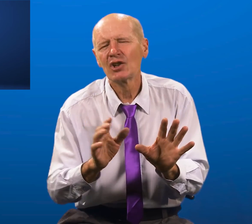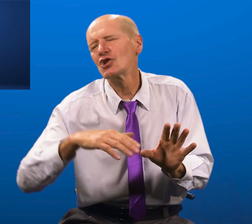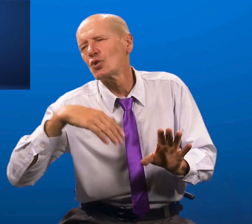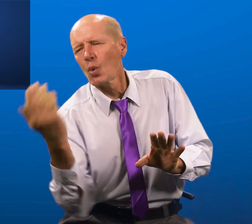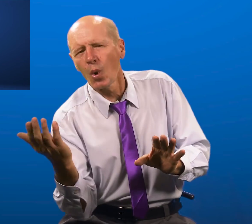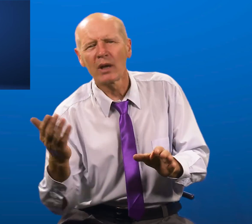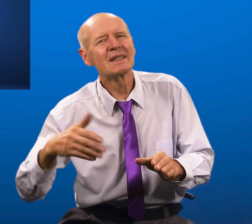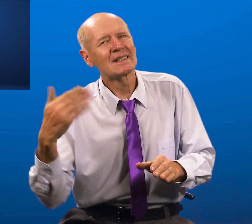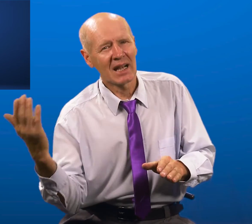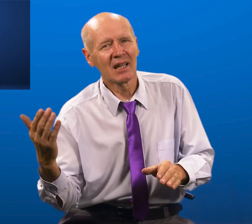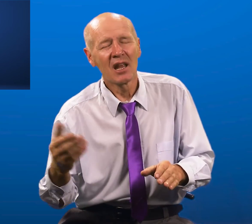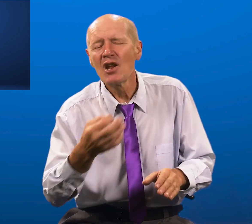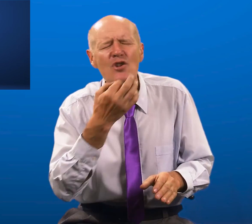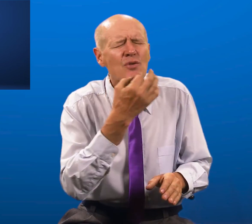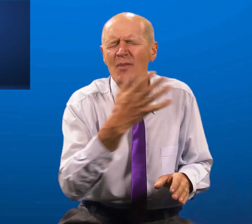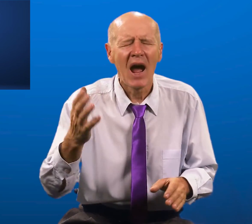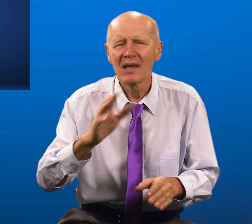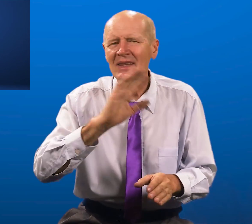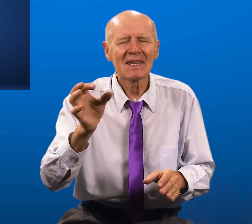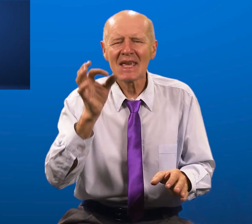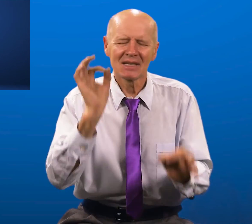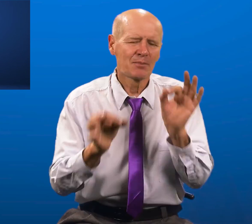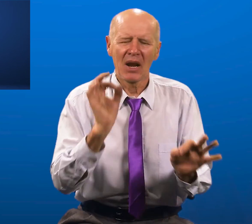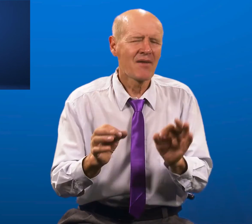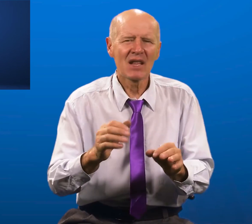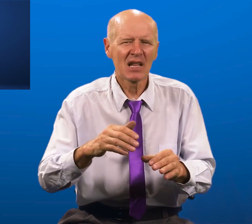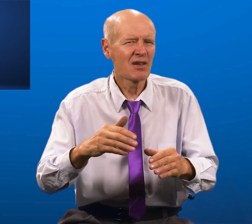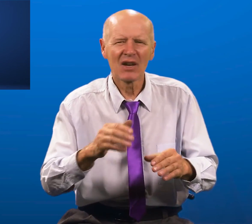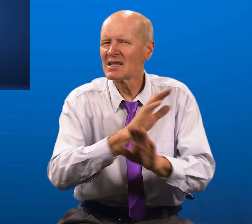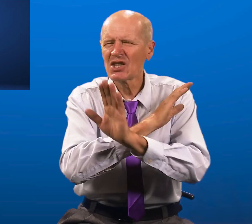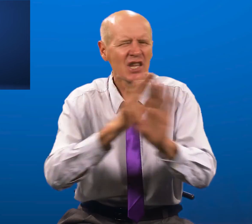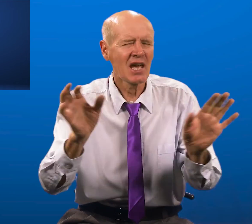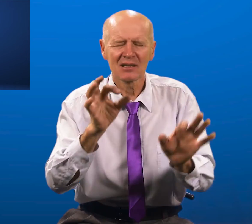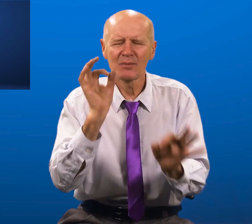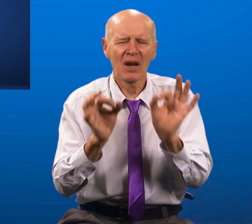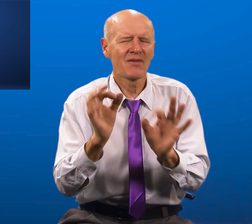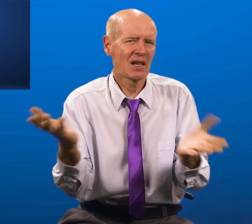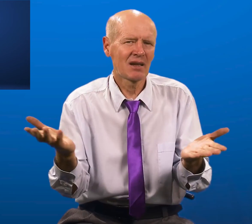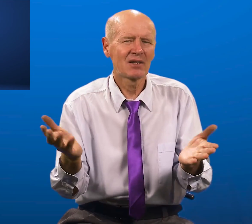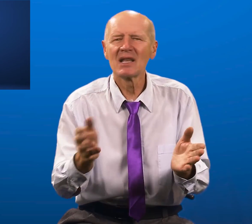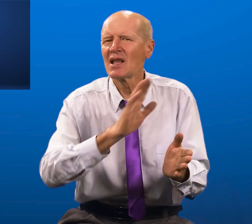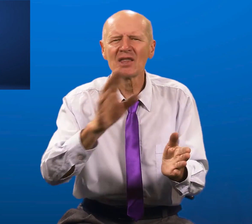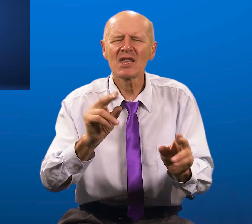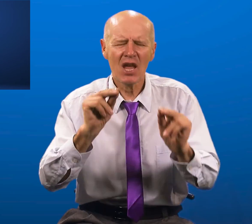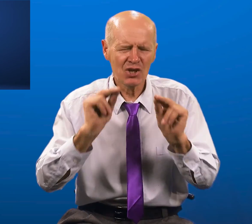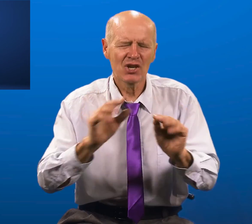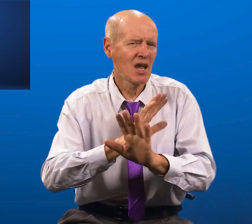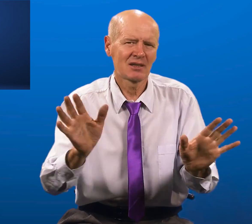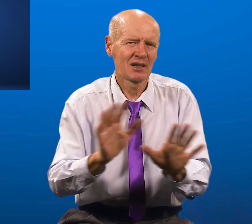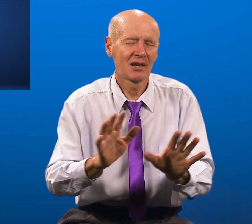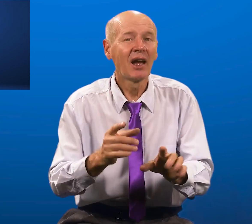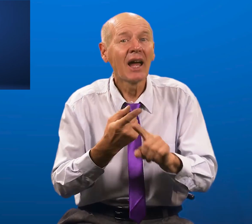позиции. Любая несправедливость в жизни человека – это всего лишь тот путь Бога,